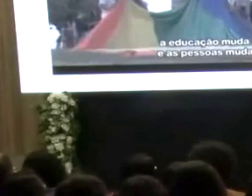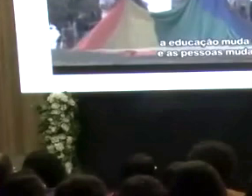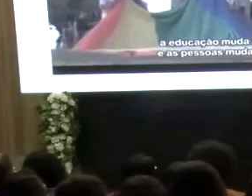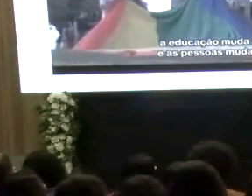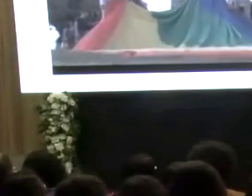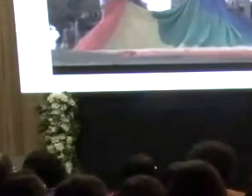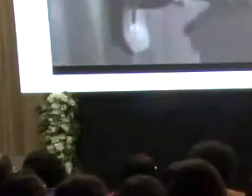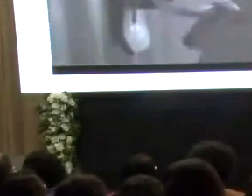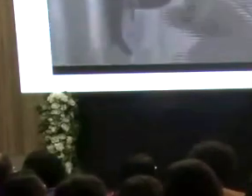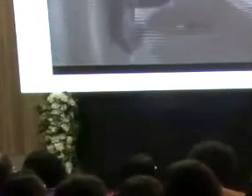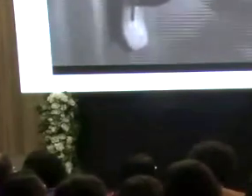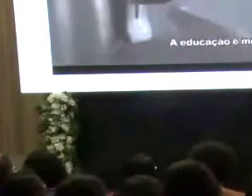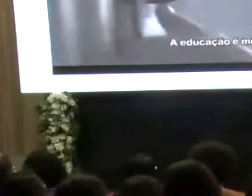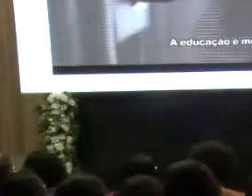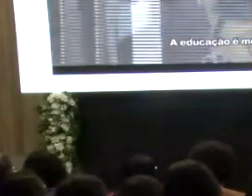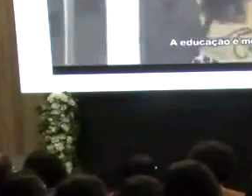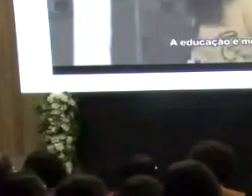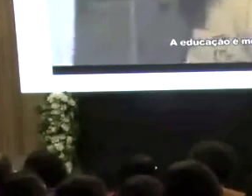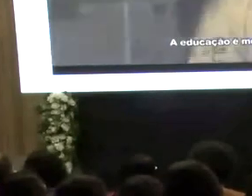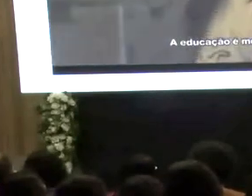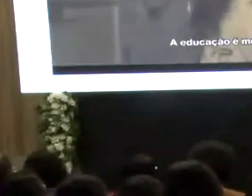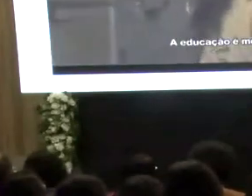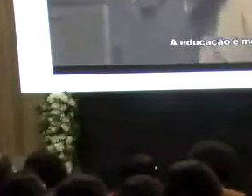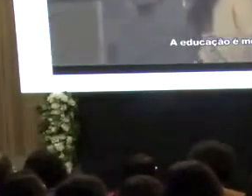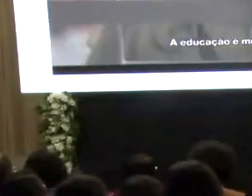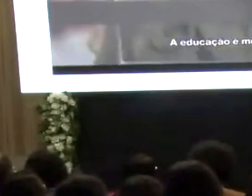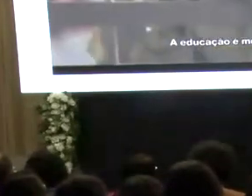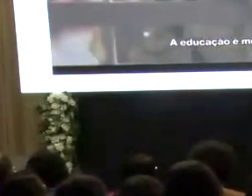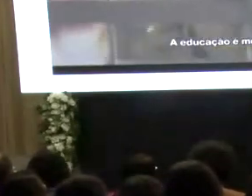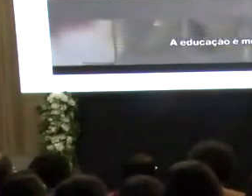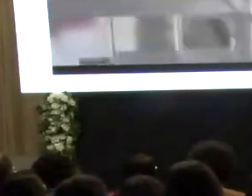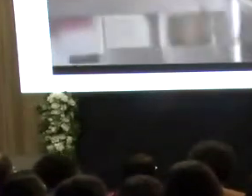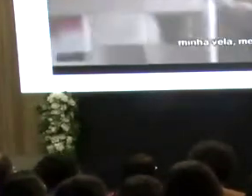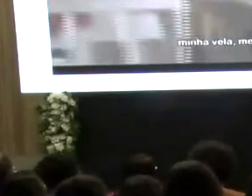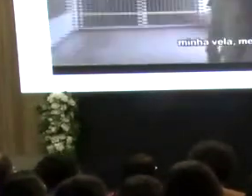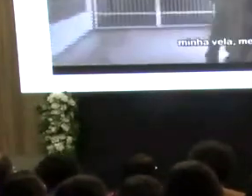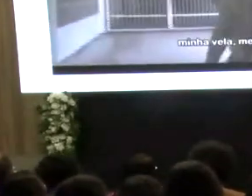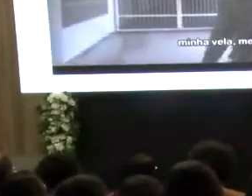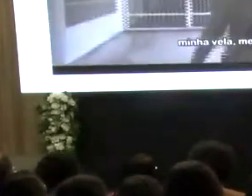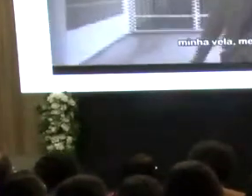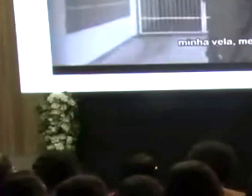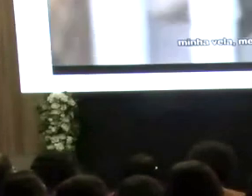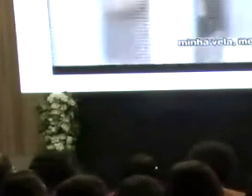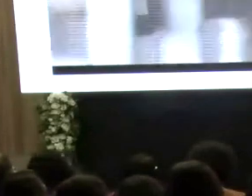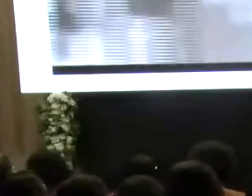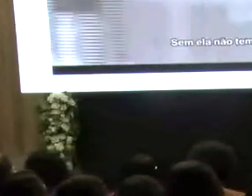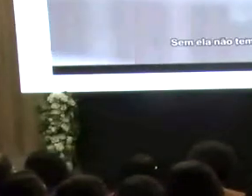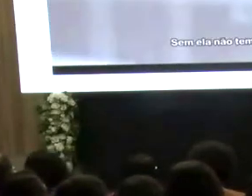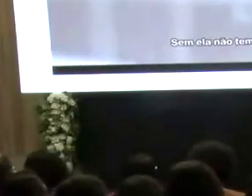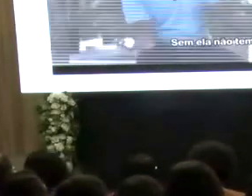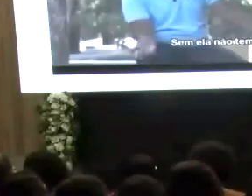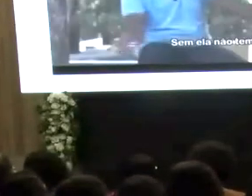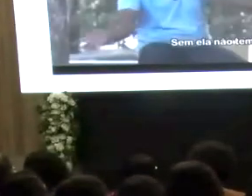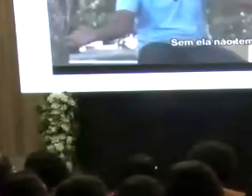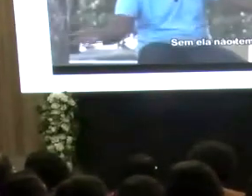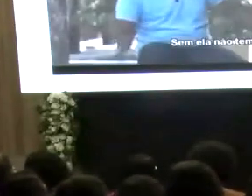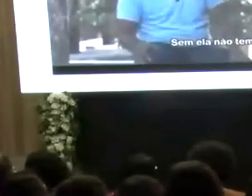as pessoas mudam o mundo. A educação é meu norte, minha vela, meu leme. Sem